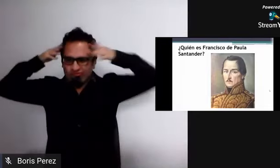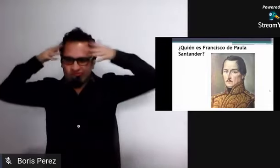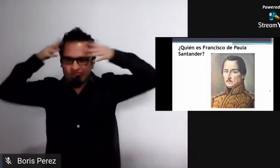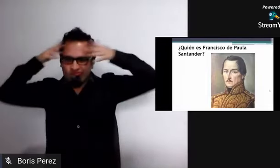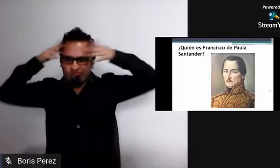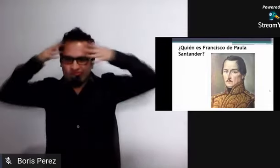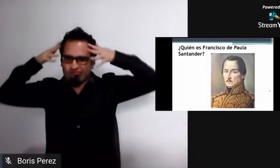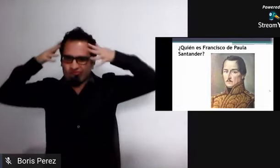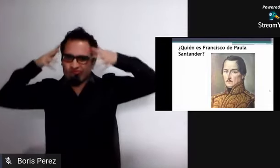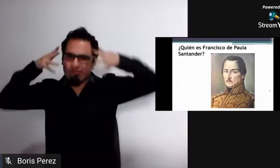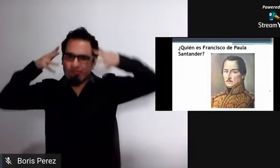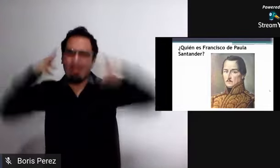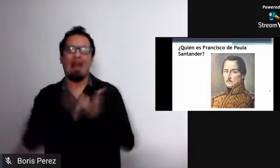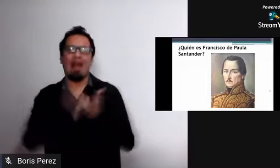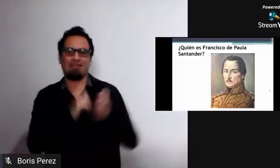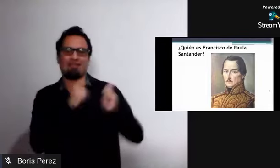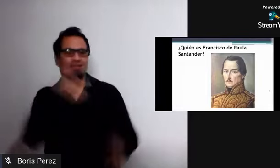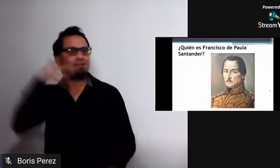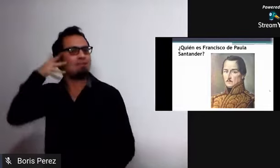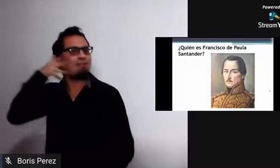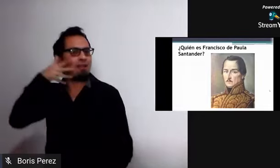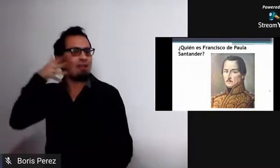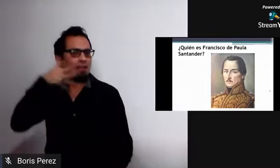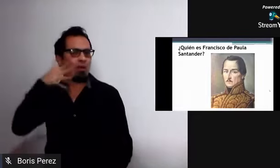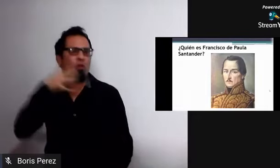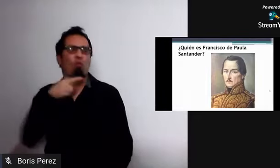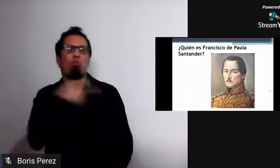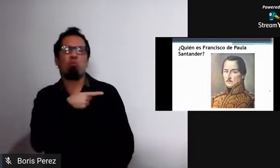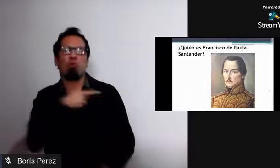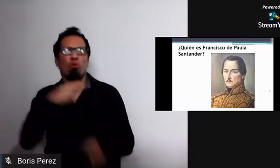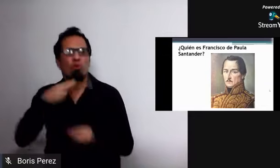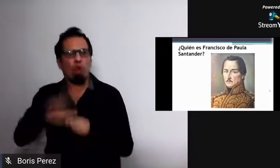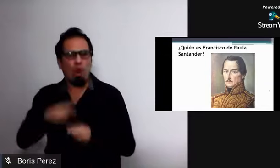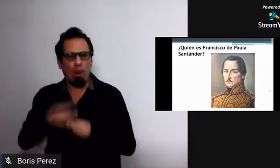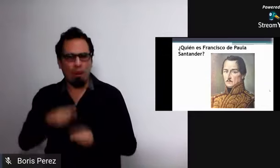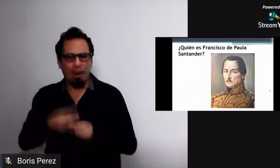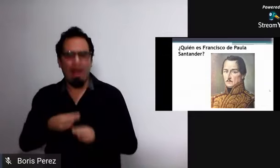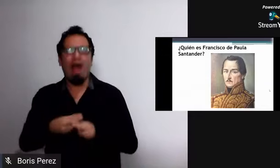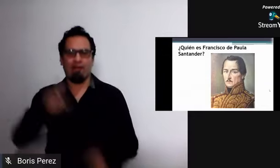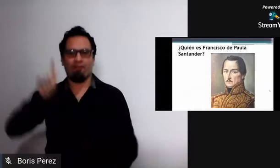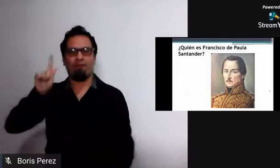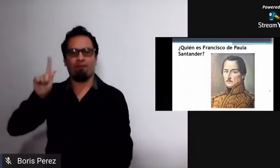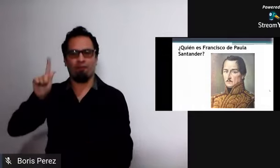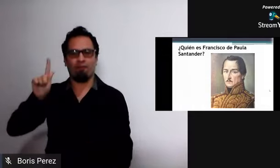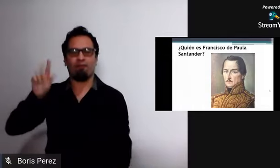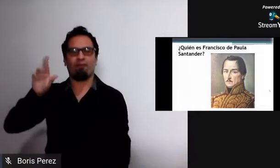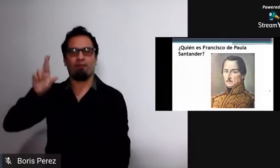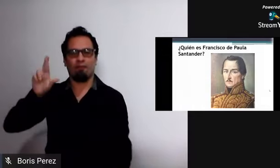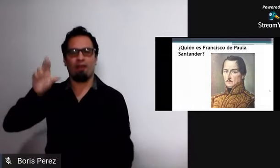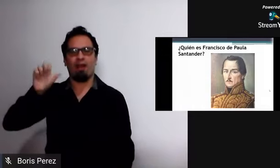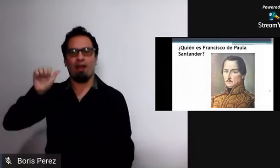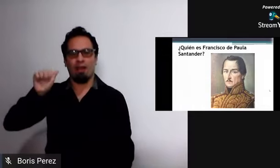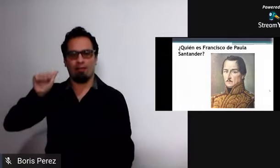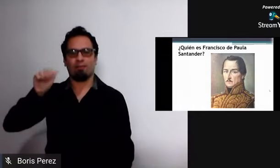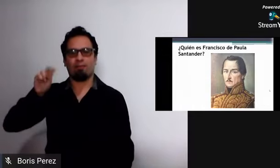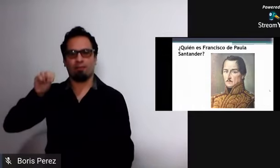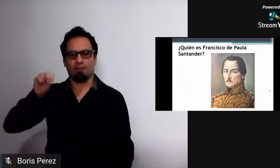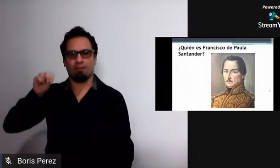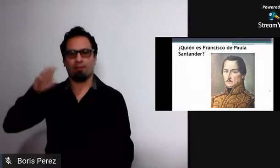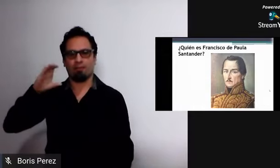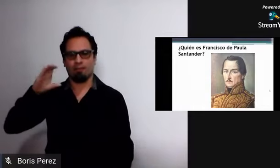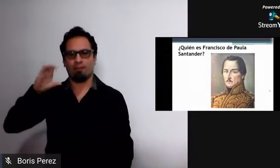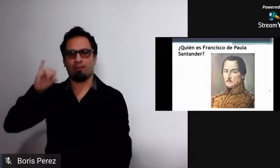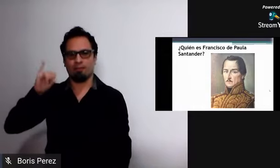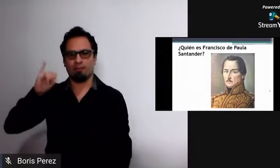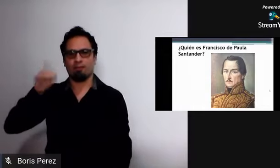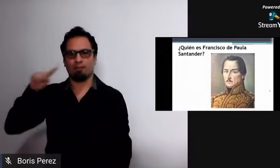personaje la configuramos de esta manera y todo se debe a su forma del corte de su cabello. El señor